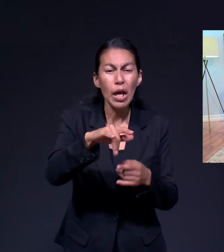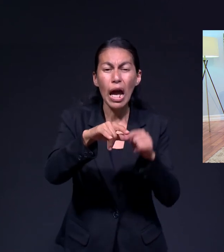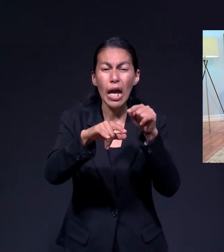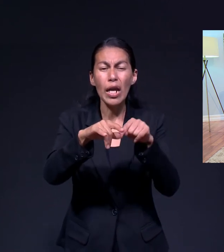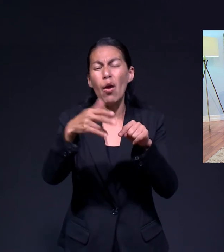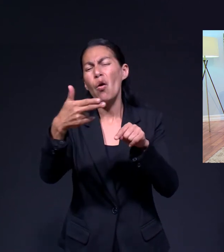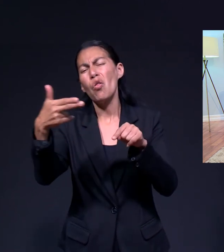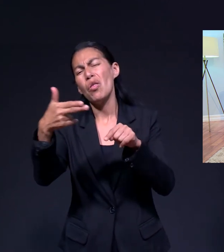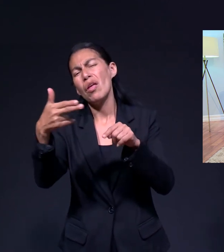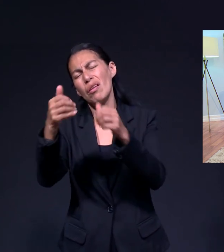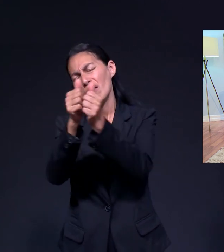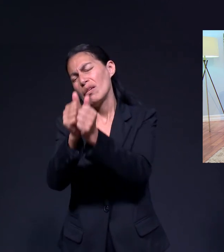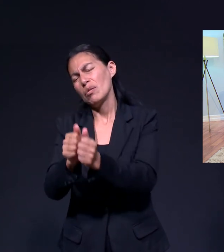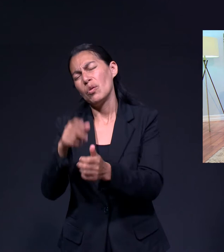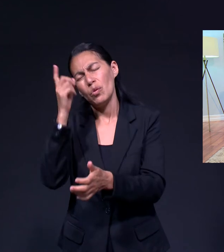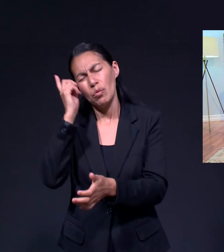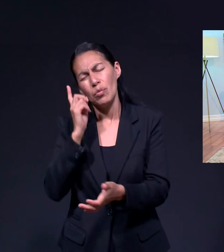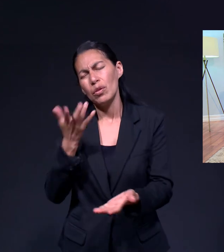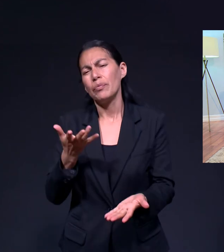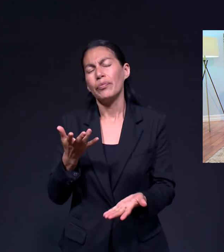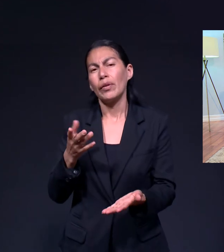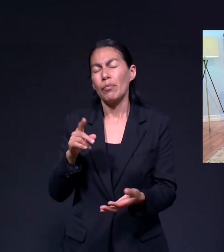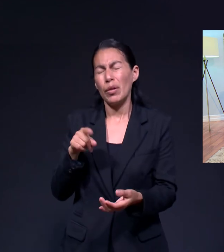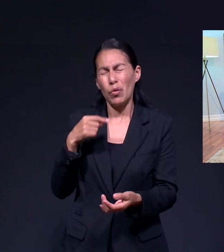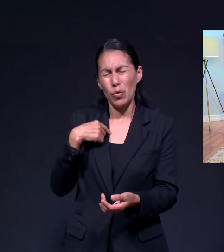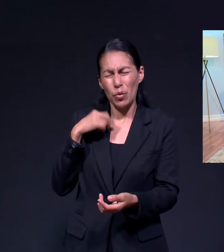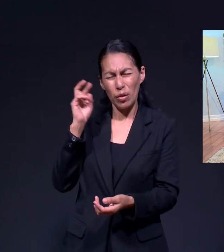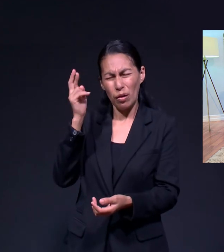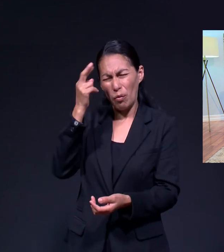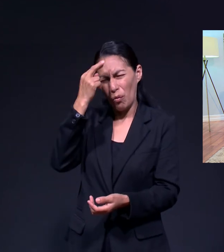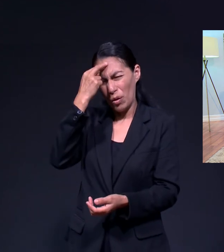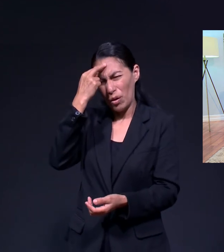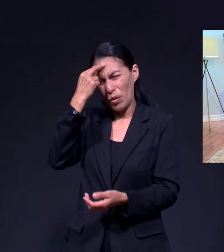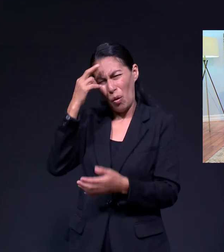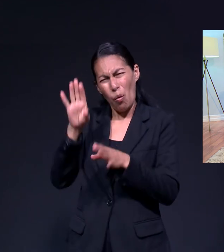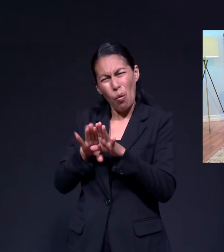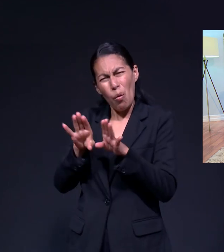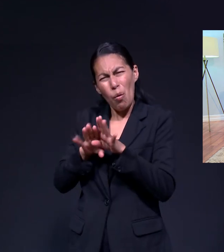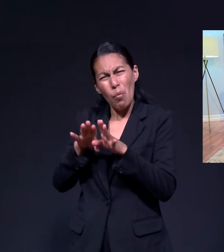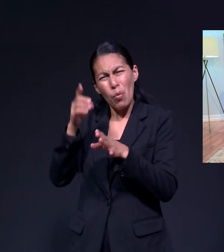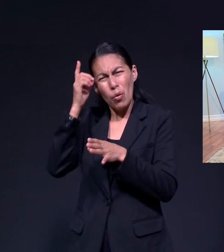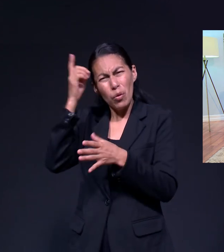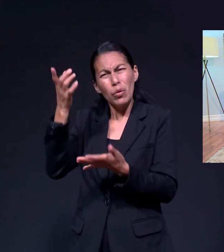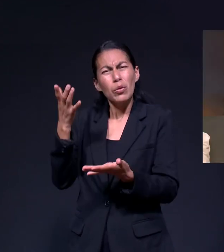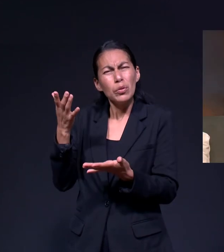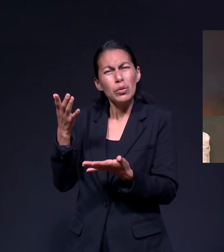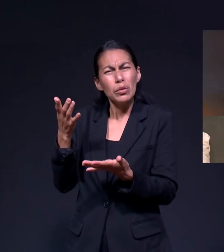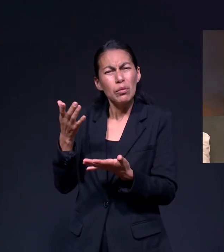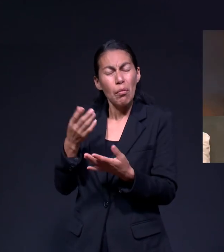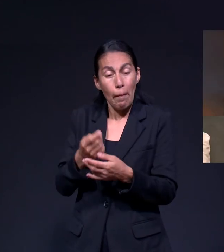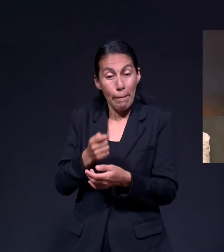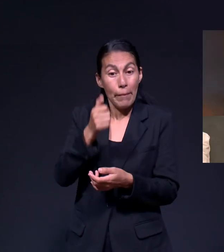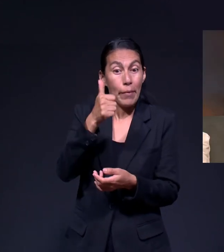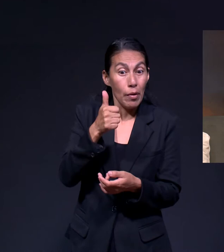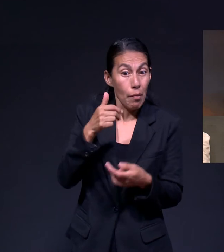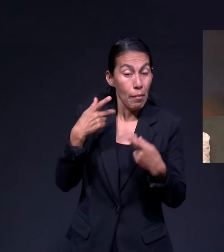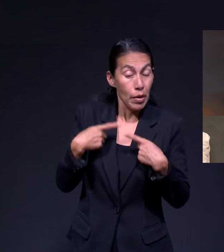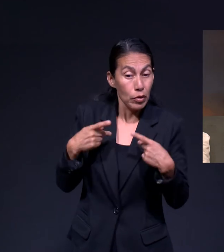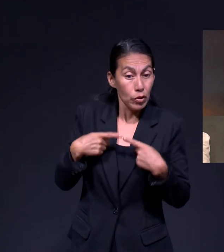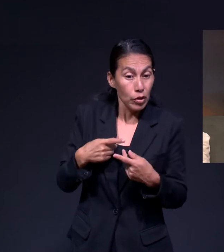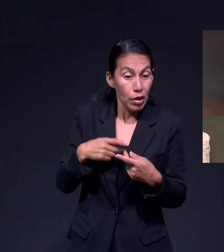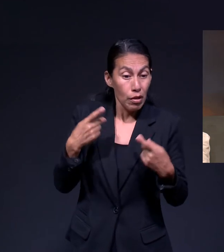noche nos quedamos en un hotel pero a mí nunca se me va a olvidar es porque las dos necesidades que teníamos dios la sufrió o sea